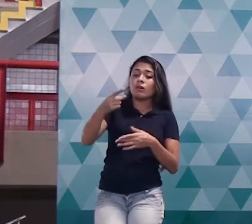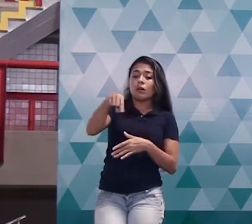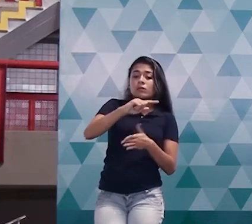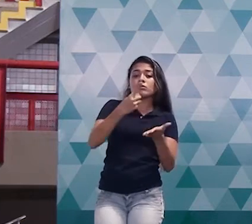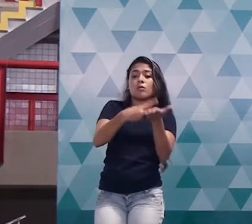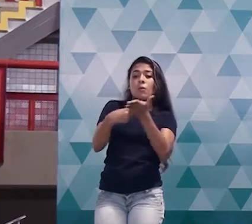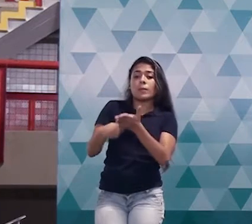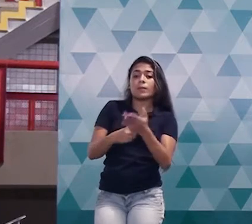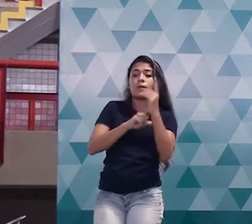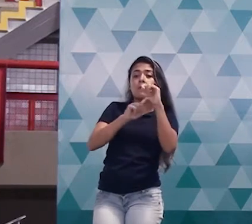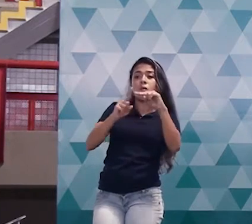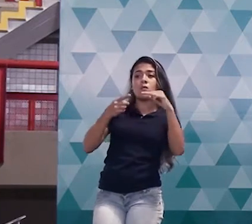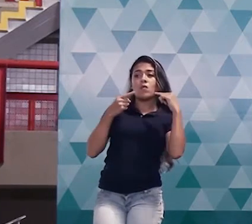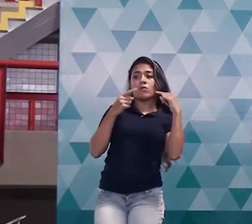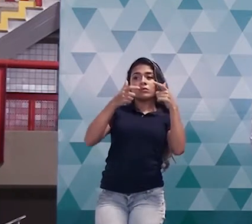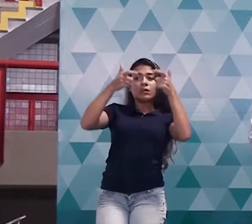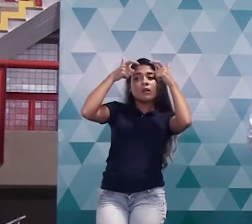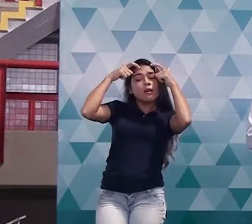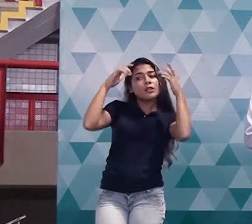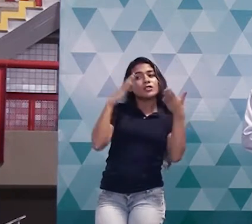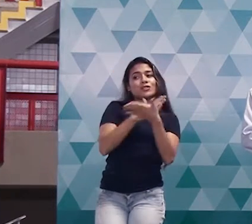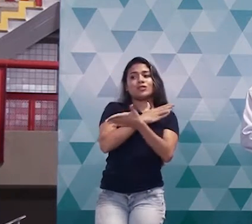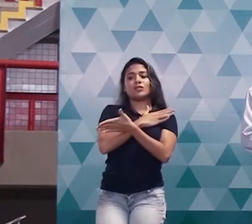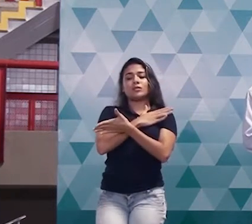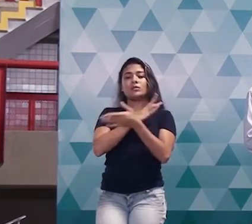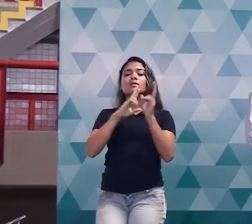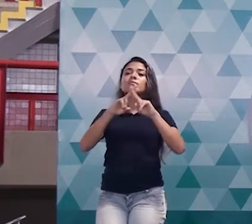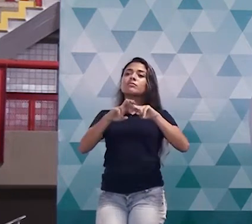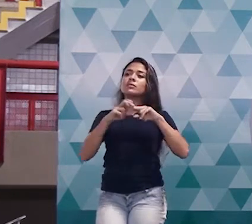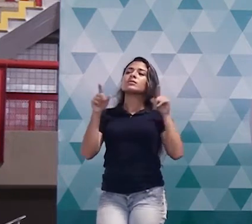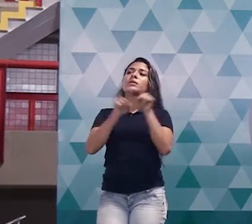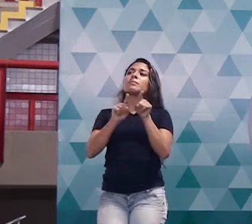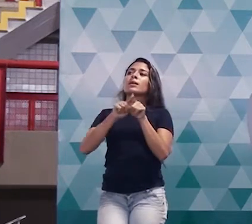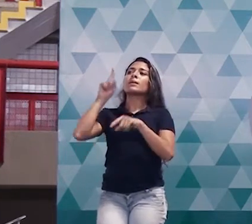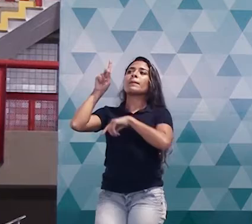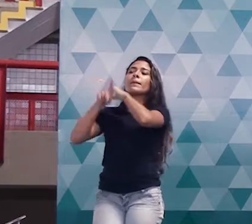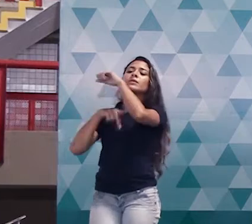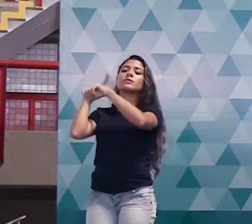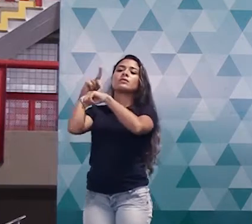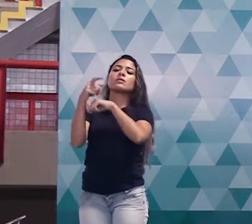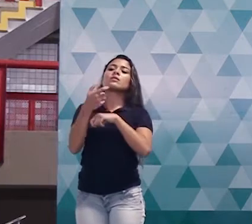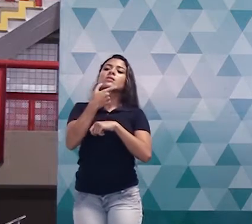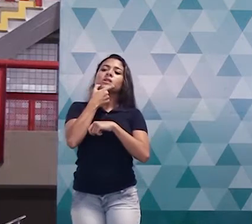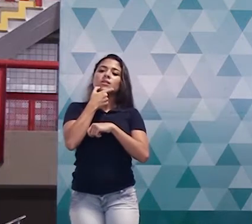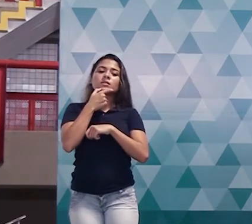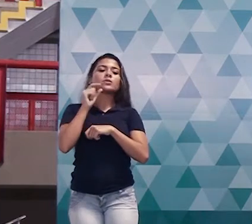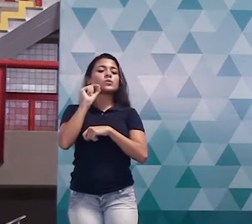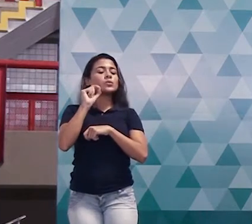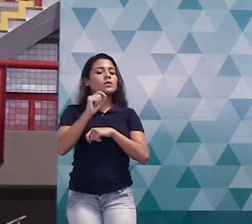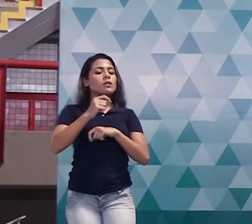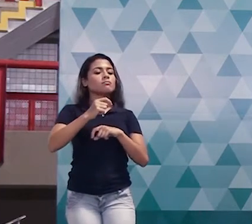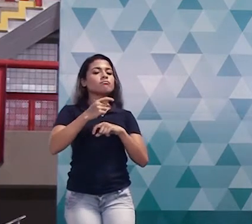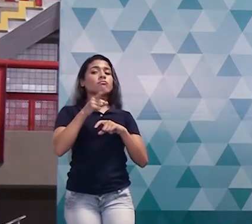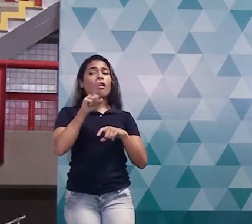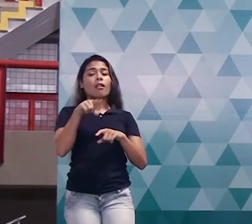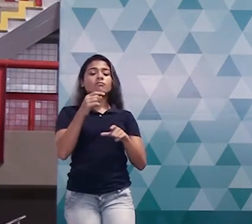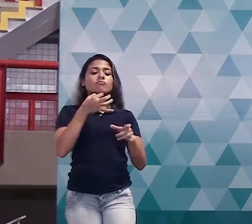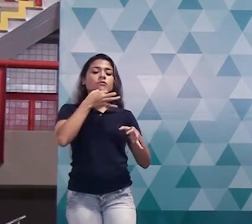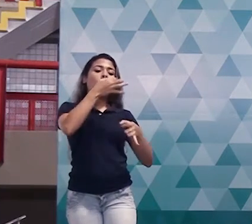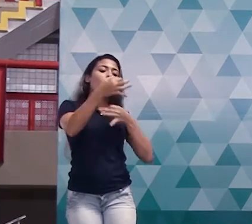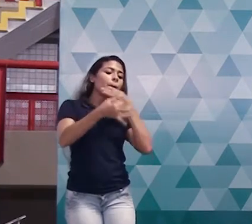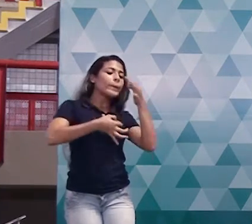privilégios, mas a Inglaterra também era quem dava pitaco aqui no Brasil. Dom João só ia governar se ele tivesse o apoio